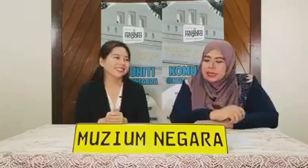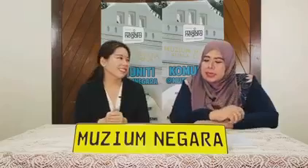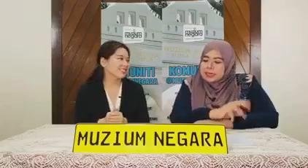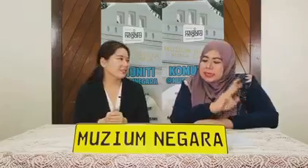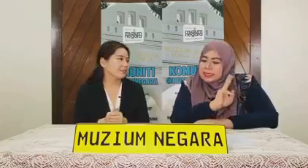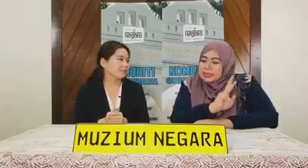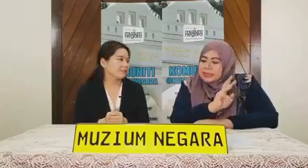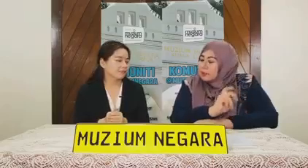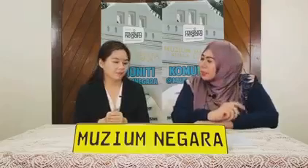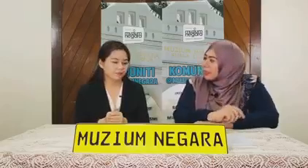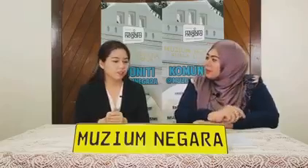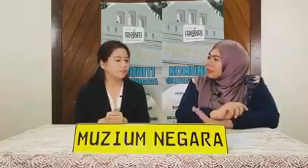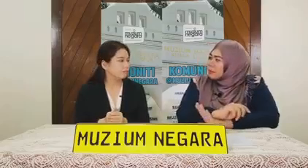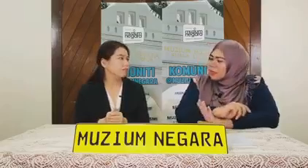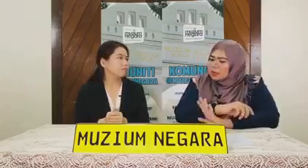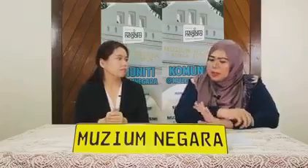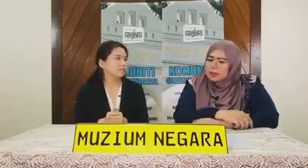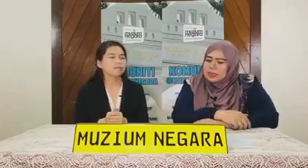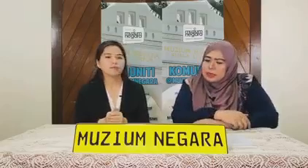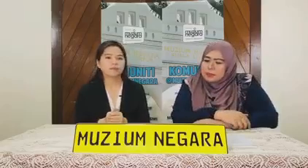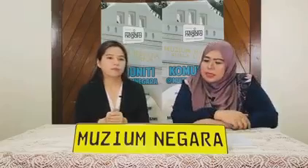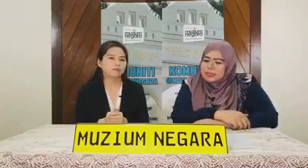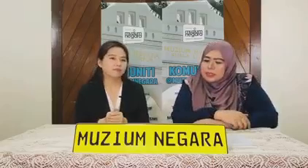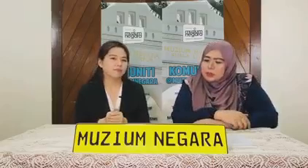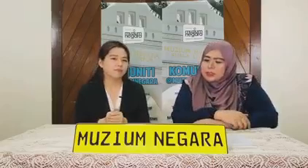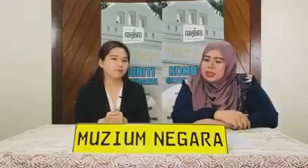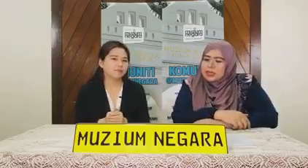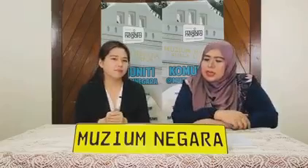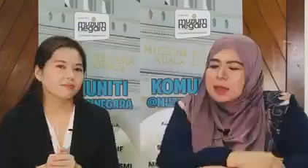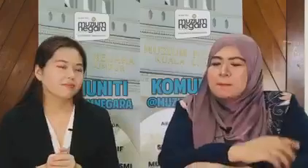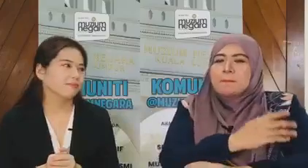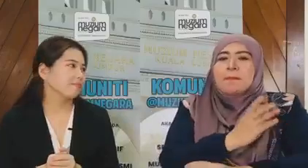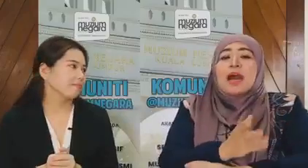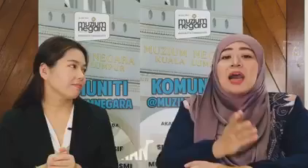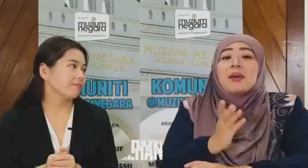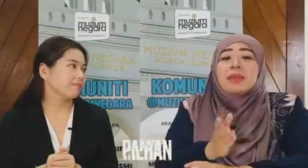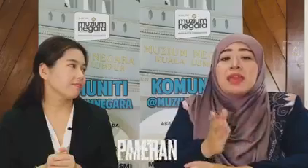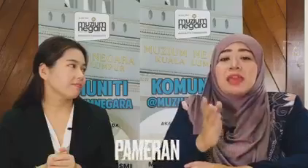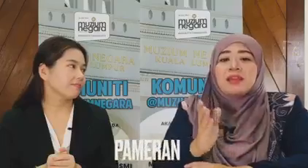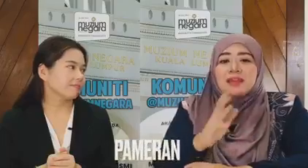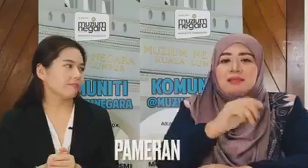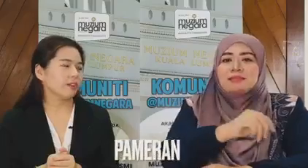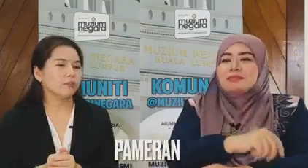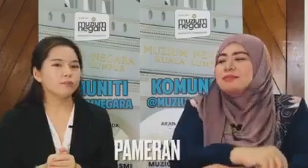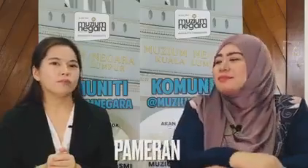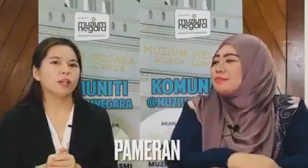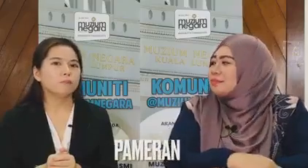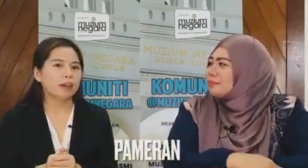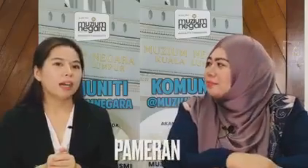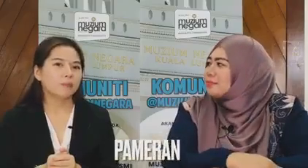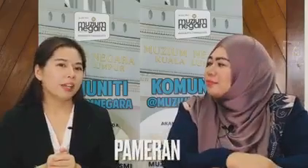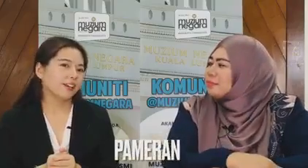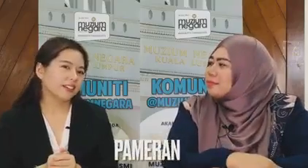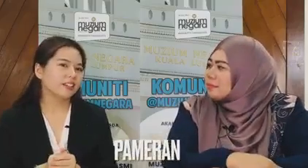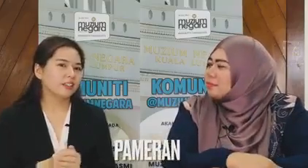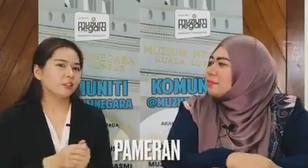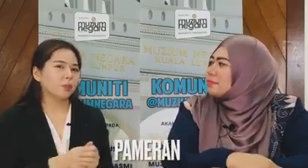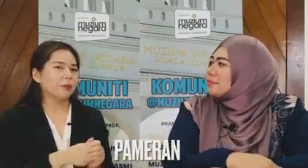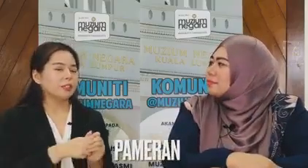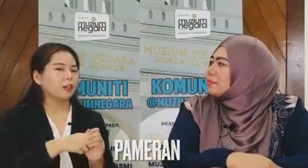lagi 3 perkataan. Sabar Kak Ifa. Perkataan seterusnya adalah pameran. Pameran. Kita buat macam